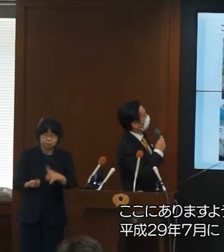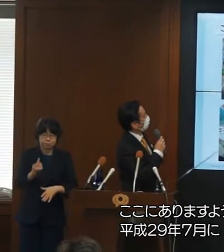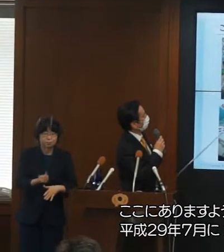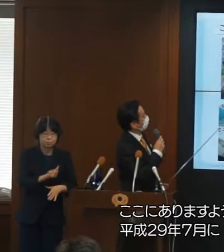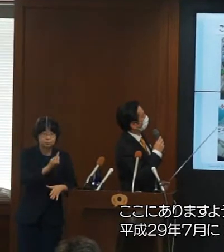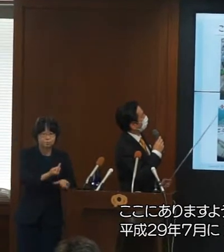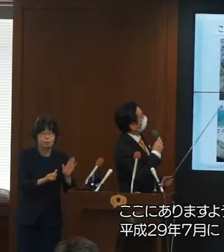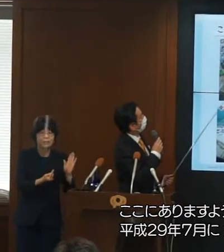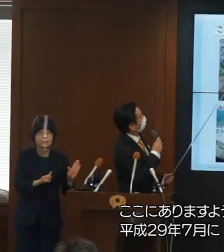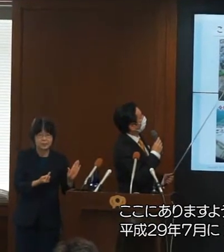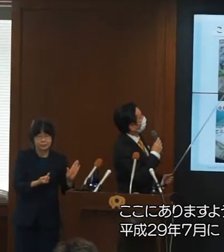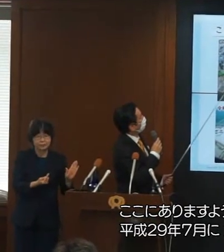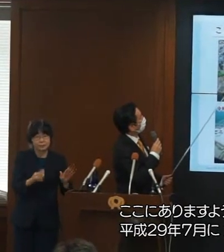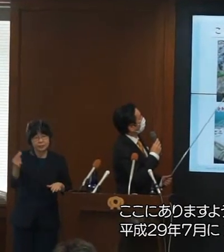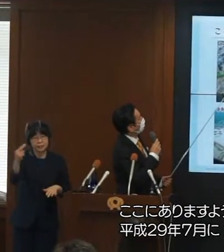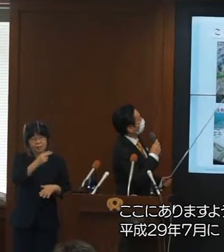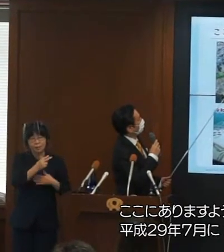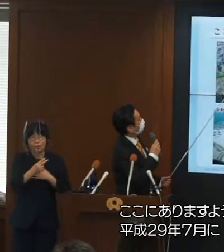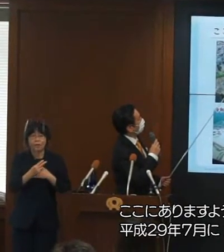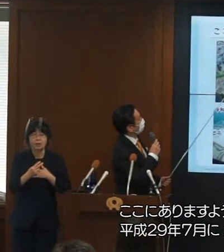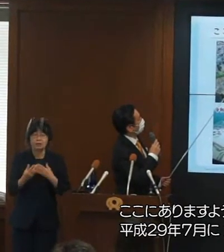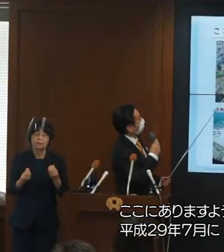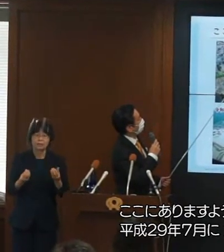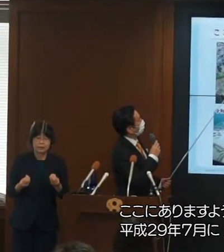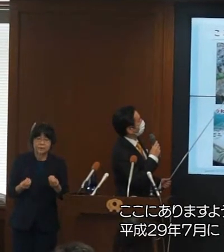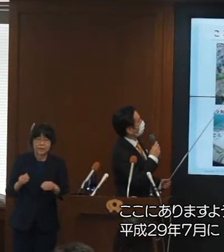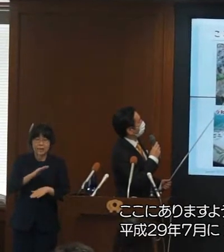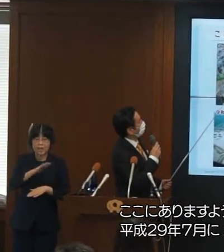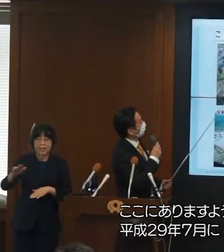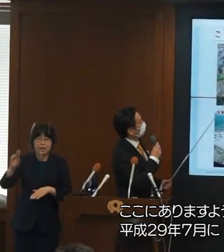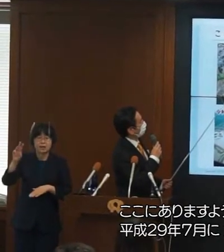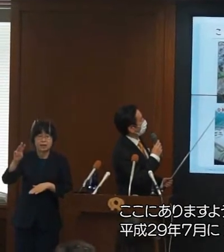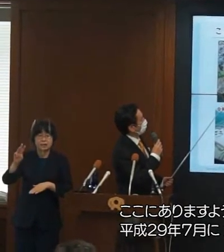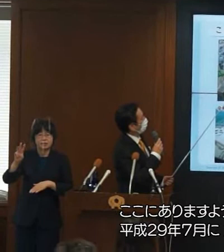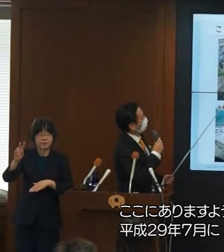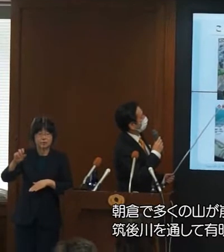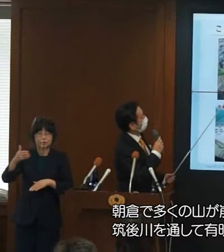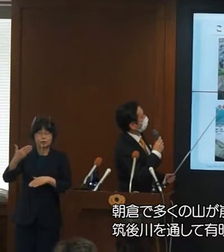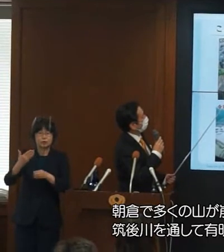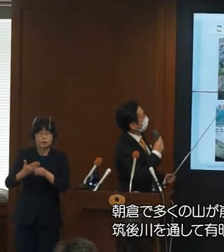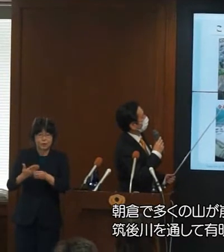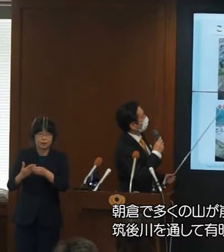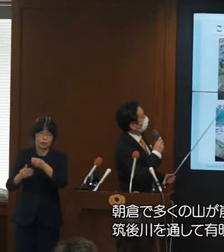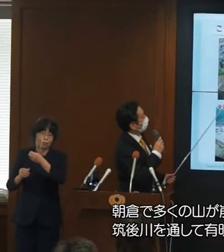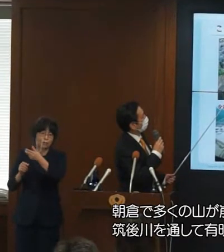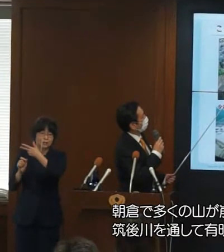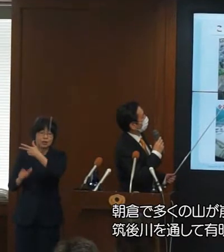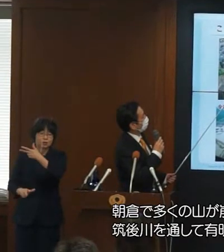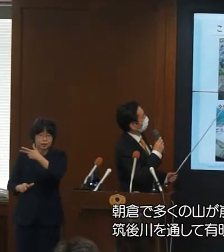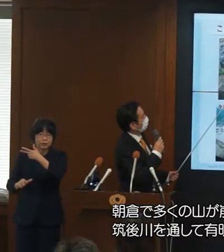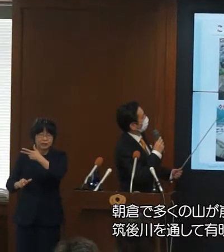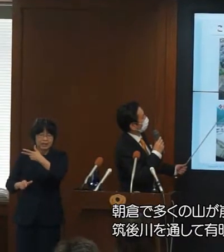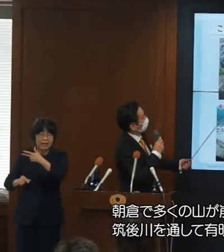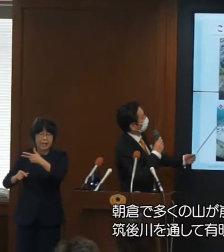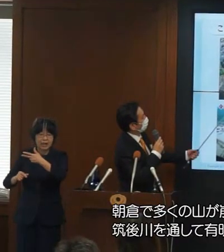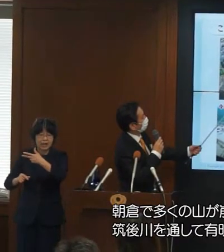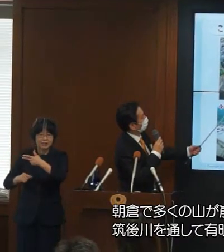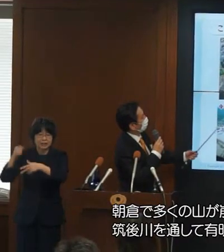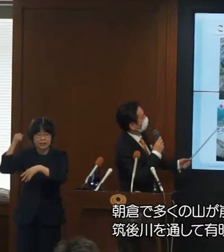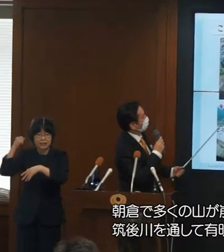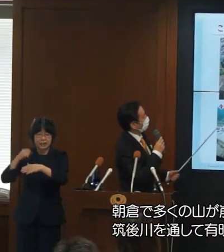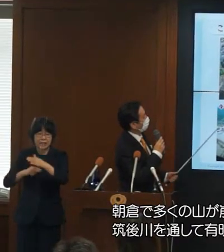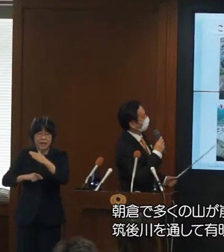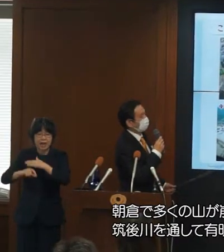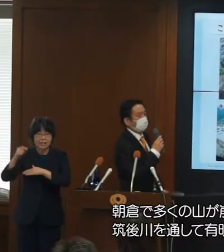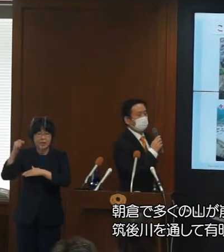ここにありますように平成29年の7月に九州北部豪雨があって朝倉で多くのこの山